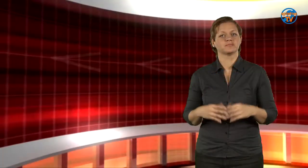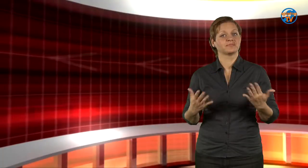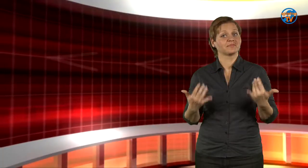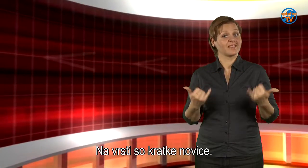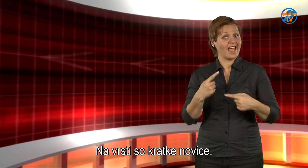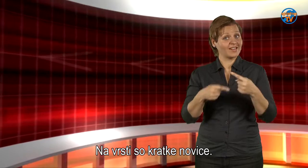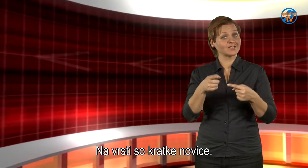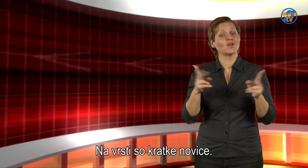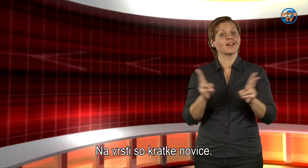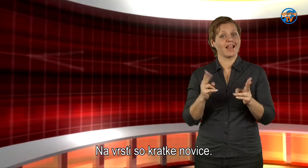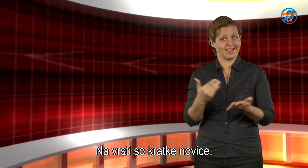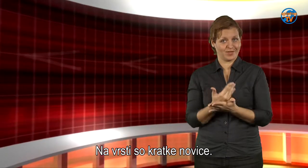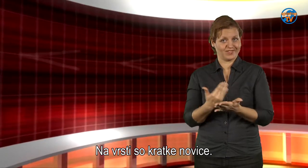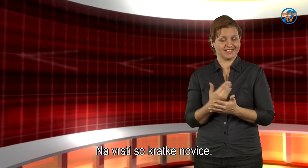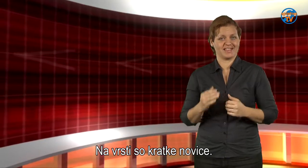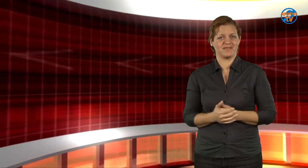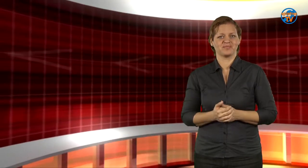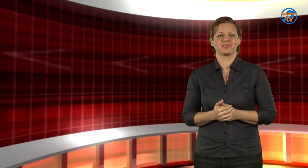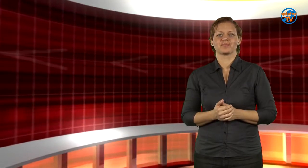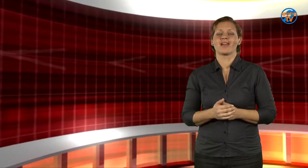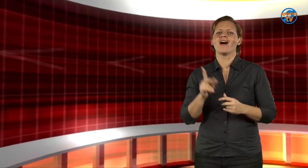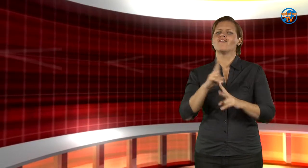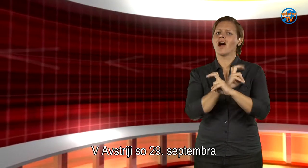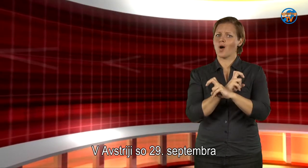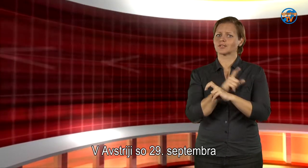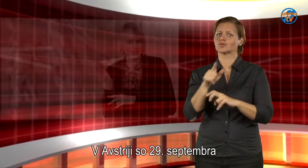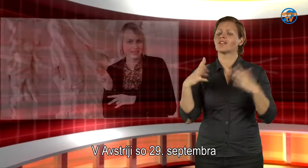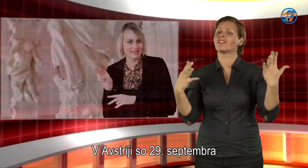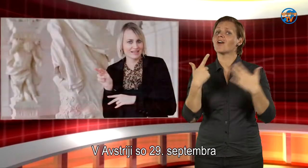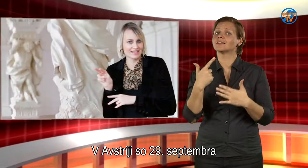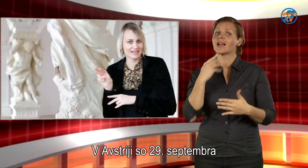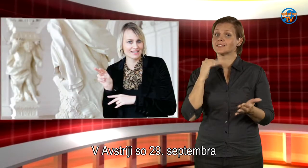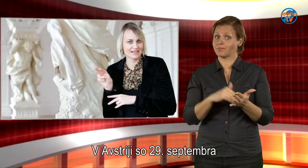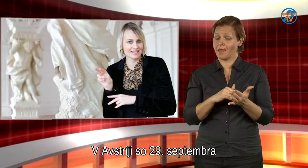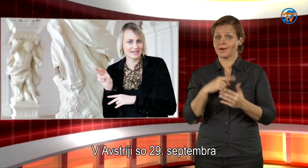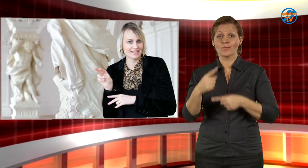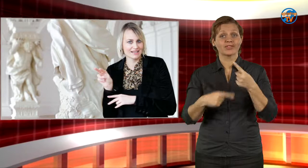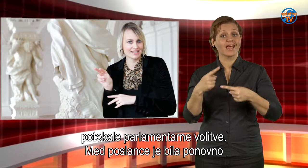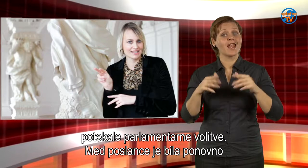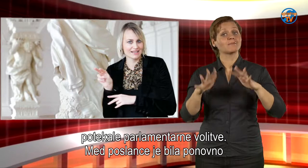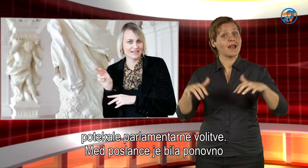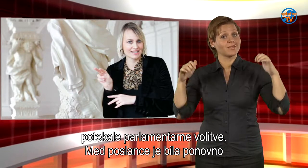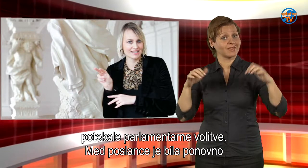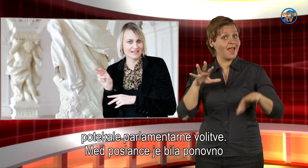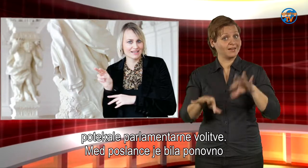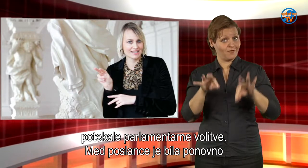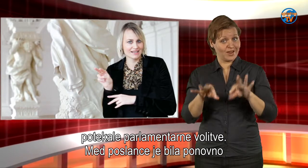Na vrsti so kratke novice. V Avstriji so 29. septembra potekale parlamentarne